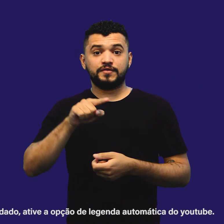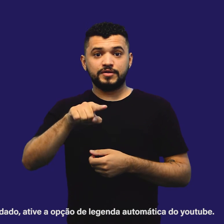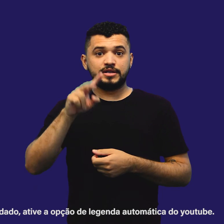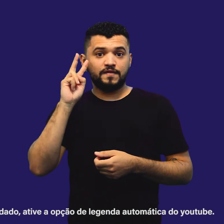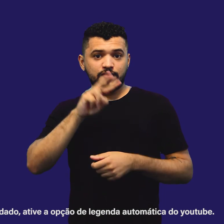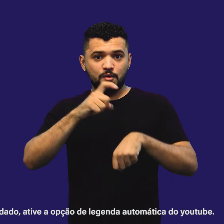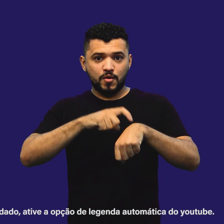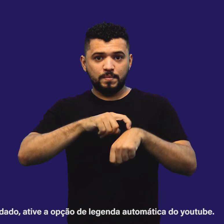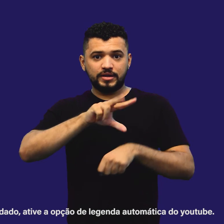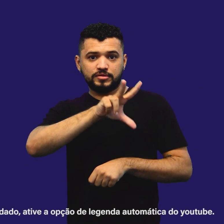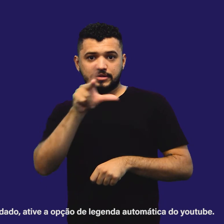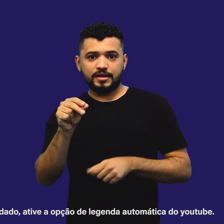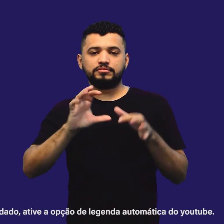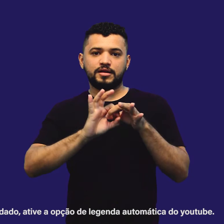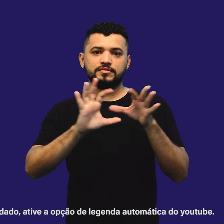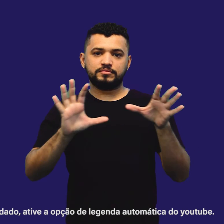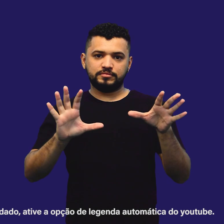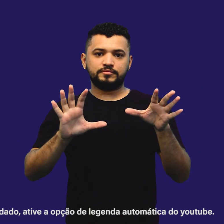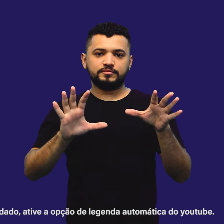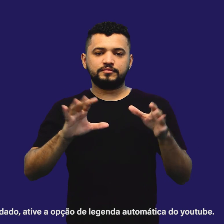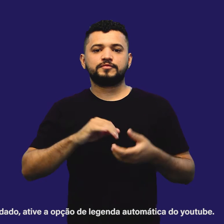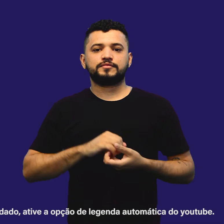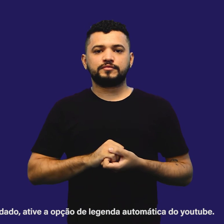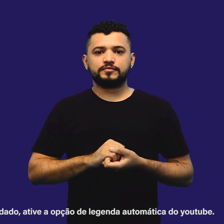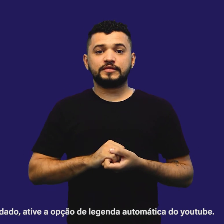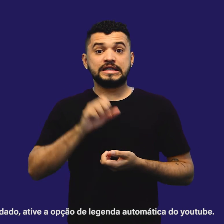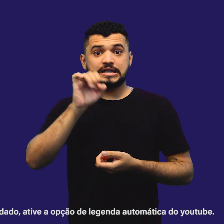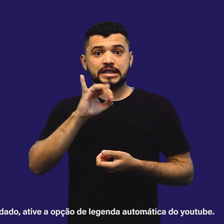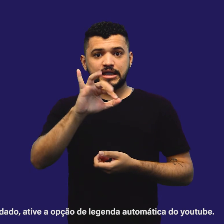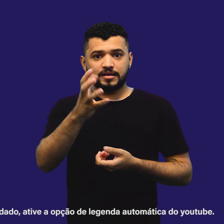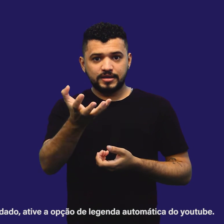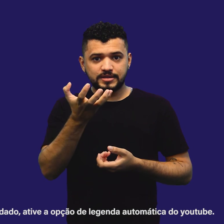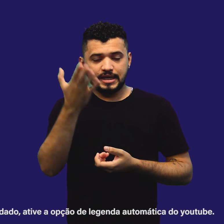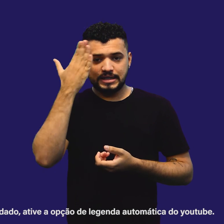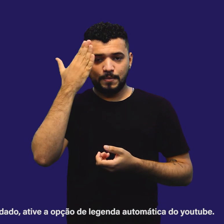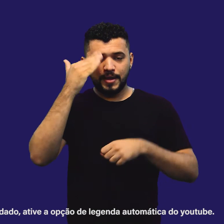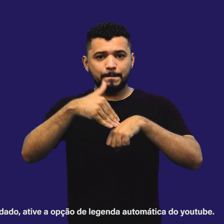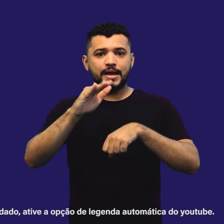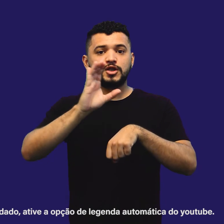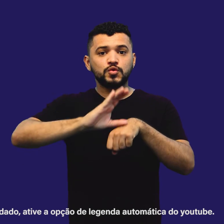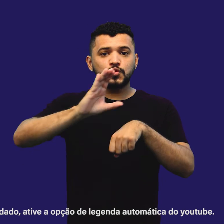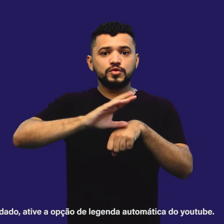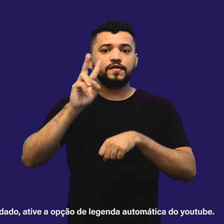sua plataforma favorita. Se quiser saber mais sobre os nossos cursos, acesse